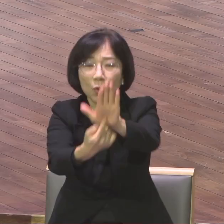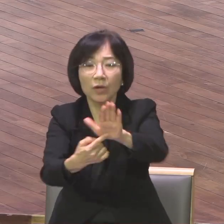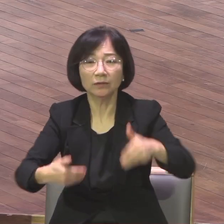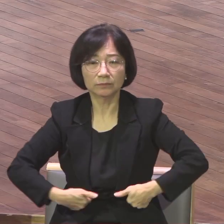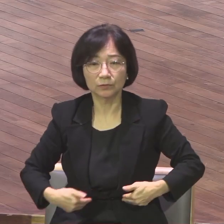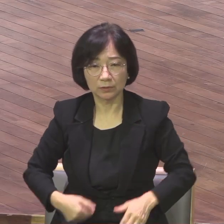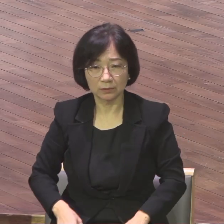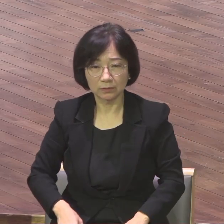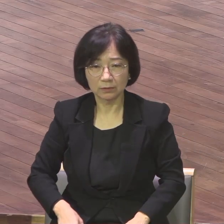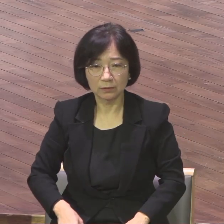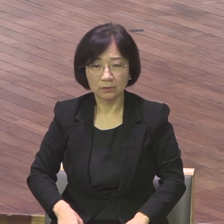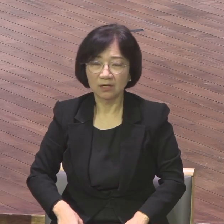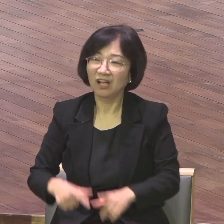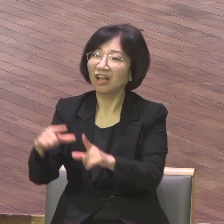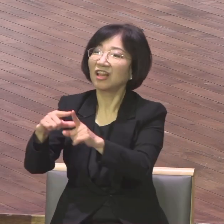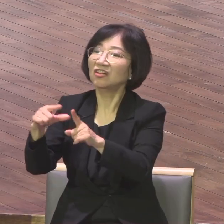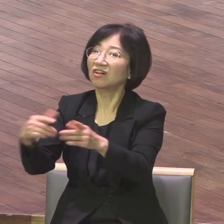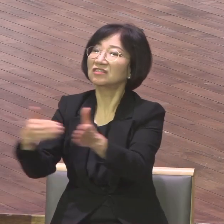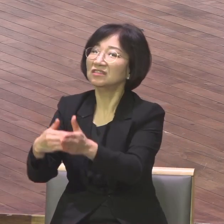동사까지 나가야 돼요.